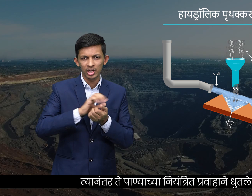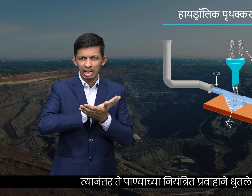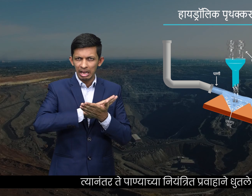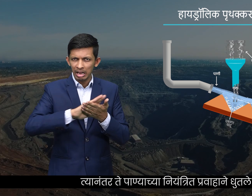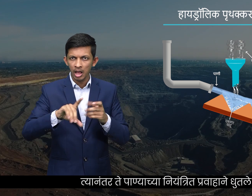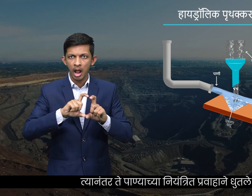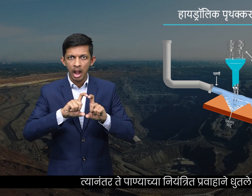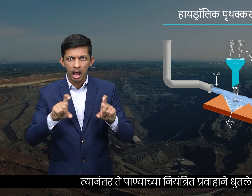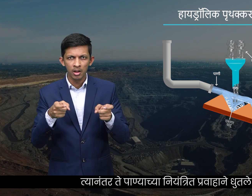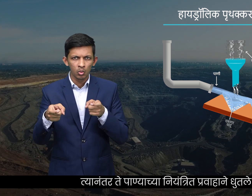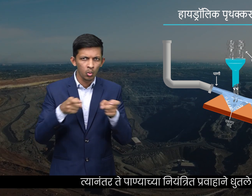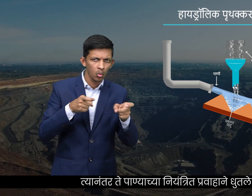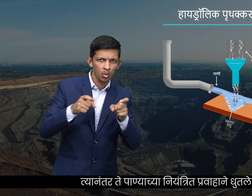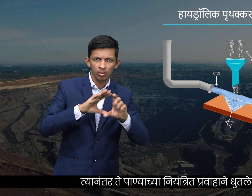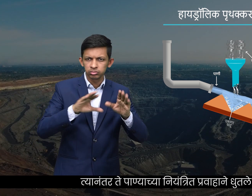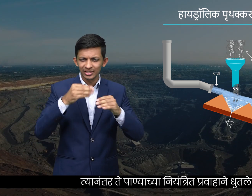धुतले जातात.